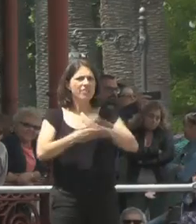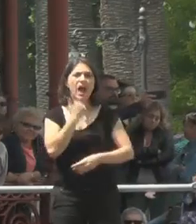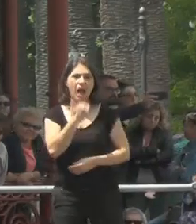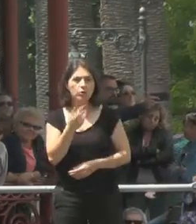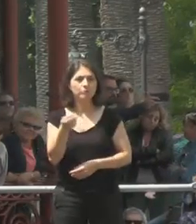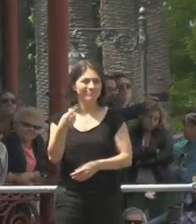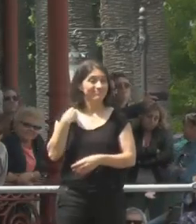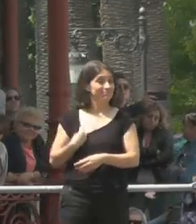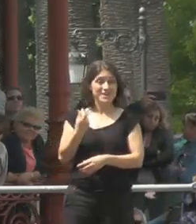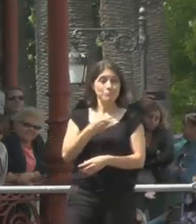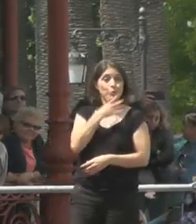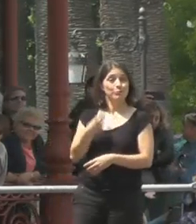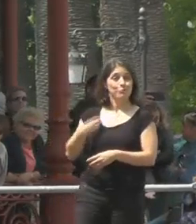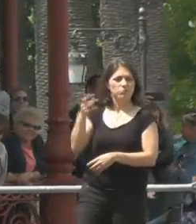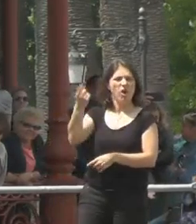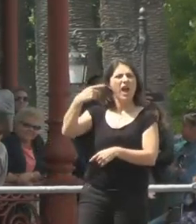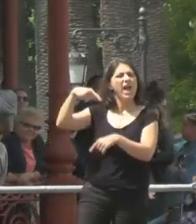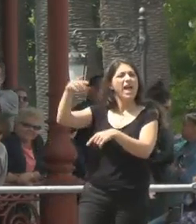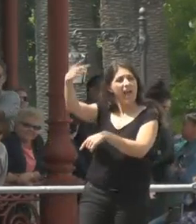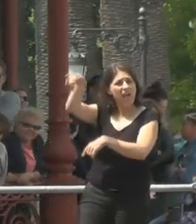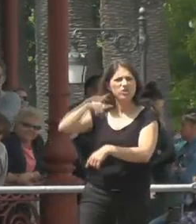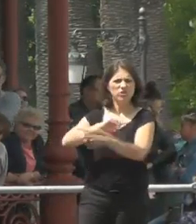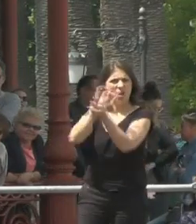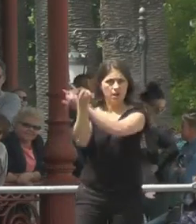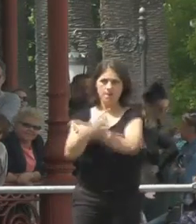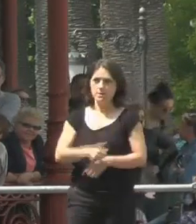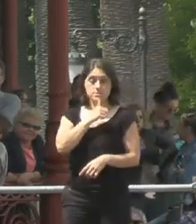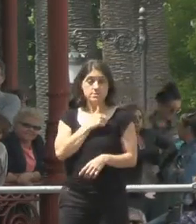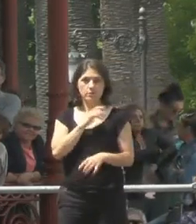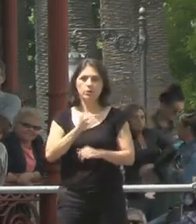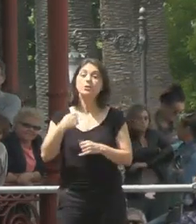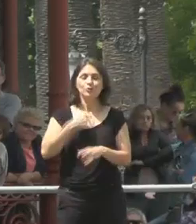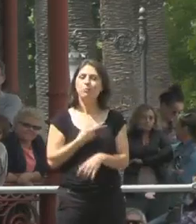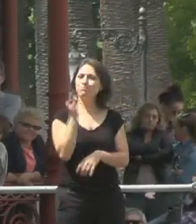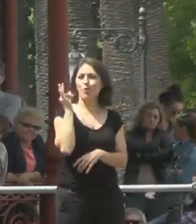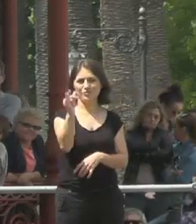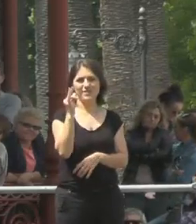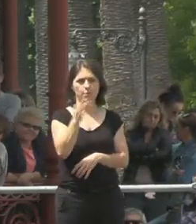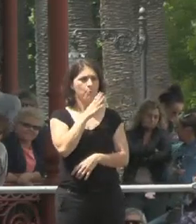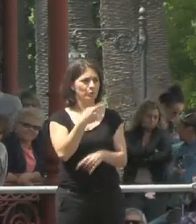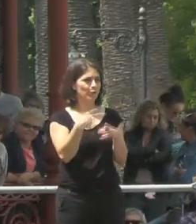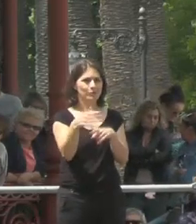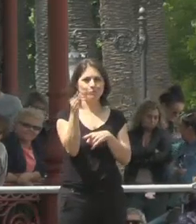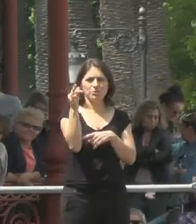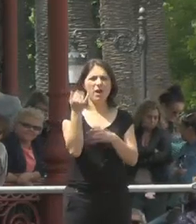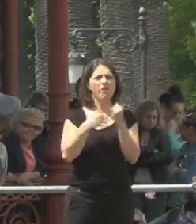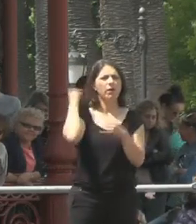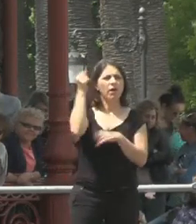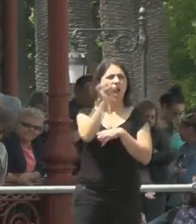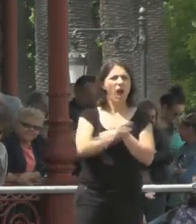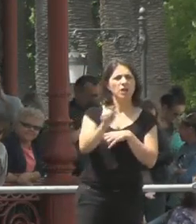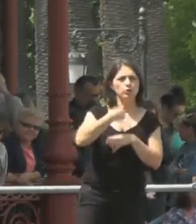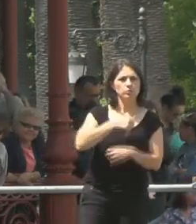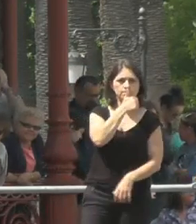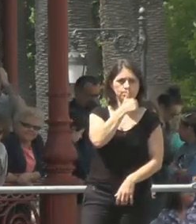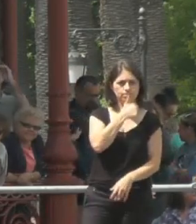están resistiendo a un cambio. Pero ¿sabéis qué? Yo soy una mujer positiva. Me gusta ver siempre el lado positivo de las cosas. ¿Cuántos años llevamos